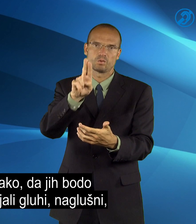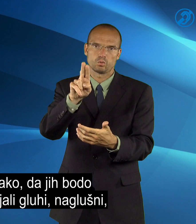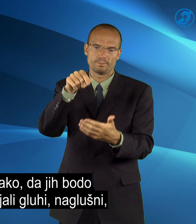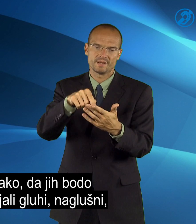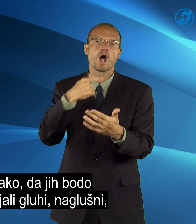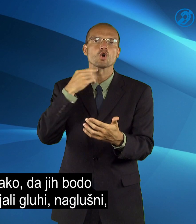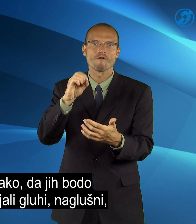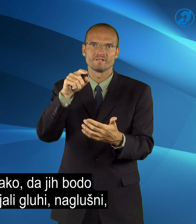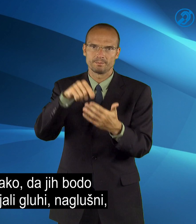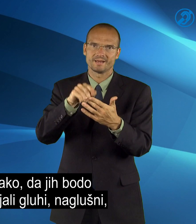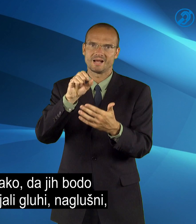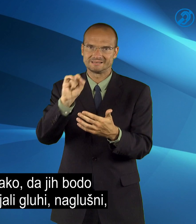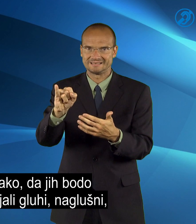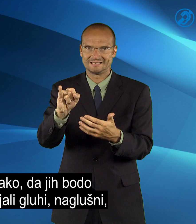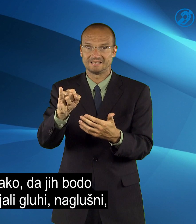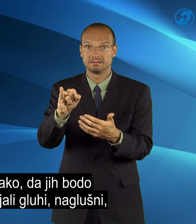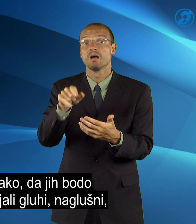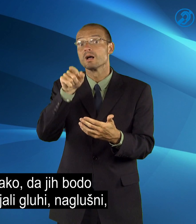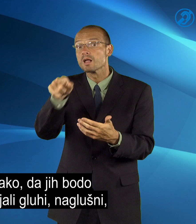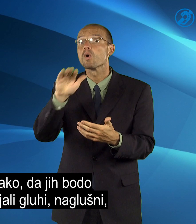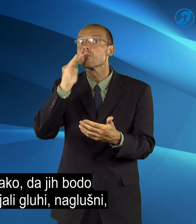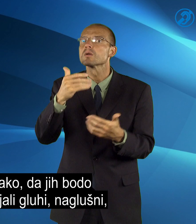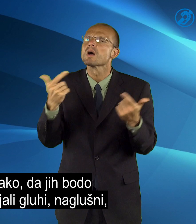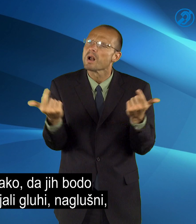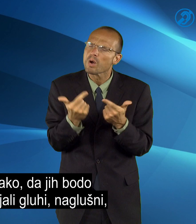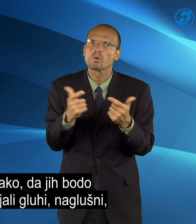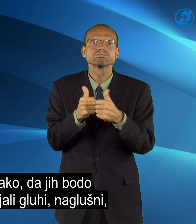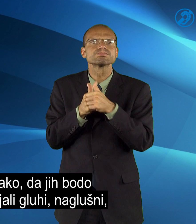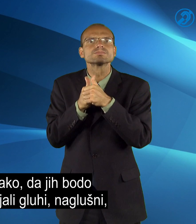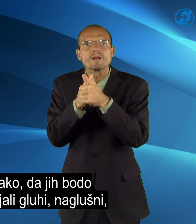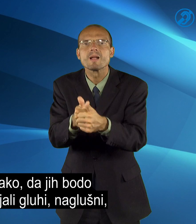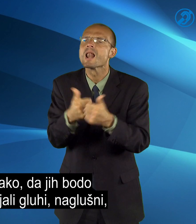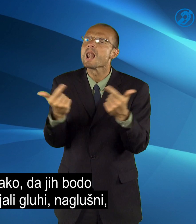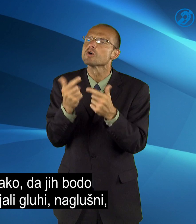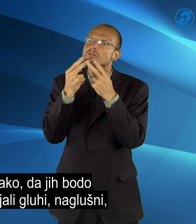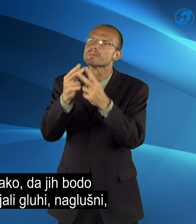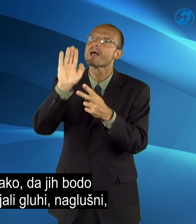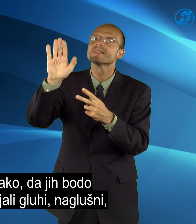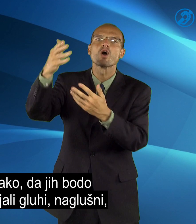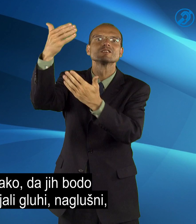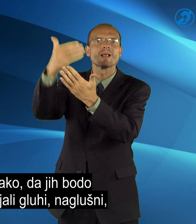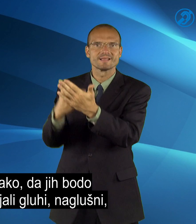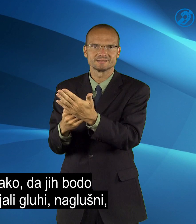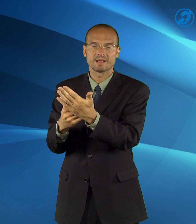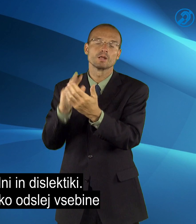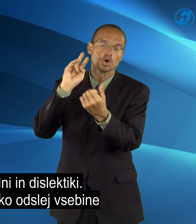www.fu.gov.si, tako da jih bodo odslej laže spremljali gluhi, naglušni, slepi, slabovidni in osebe z